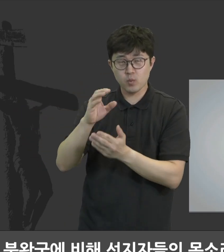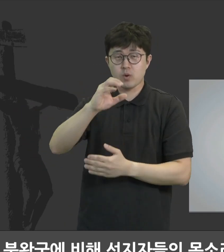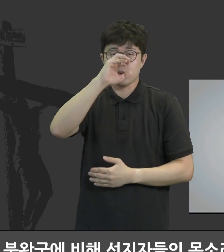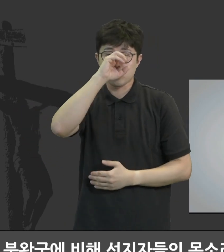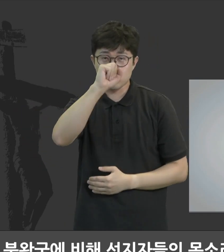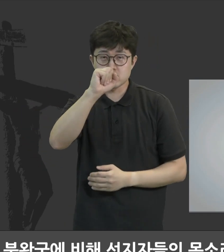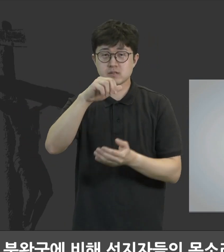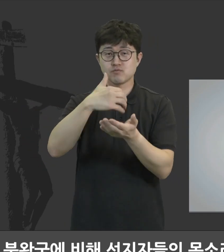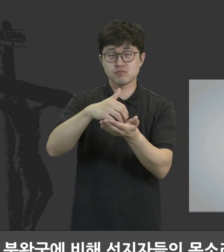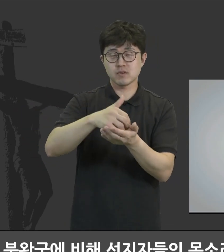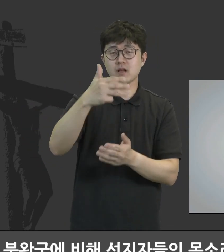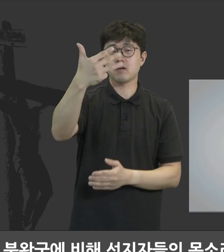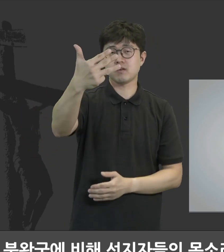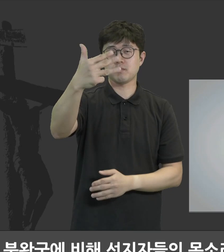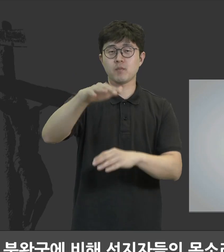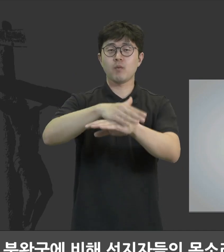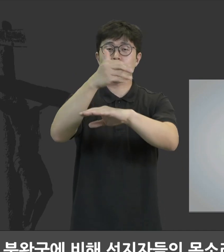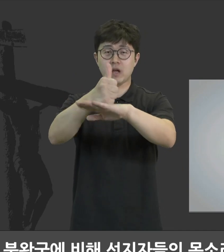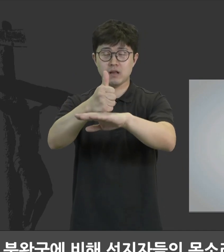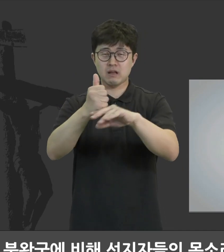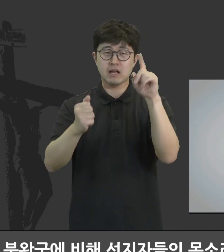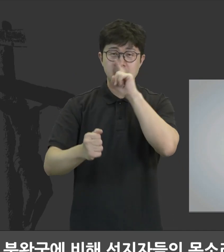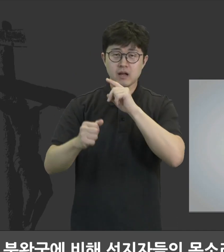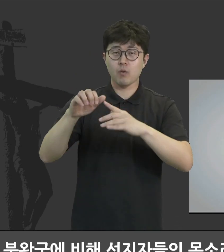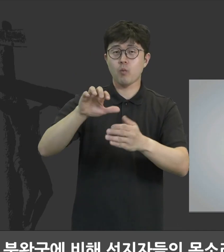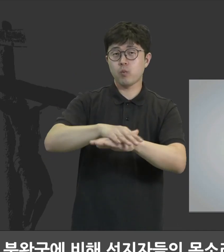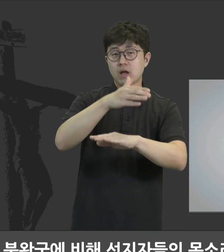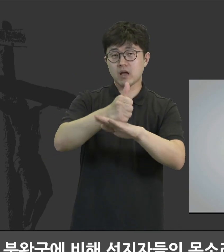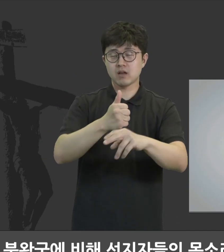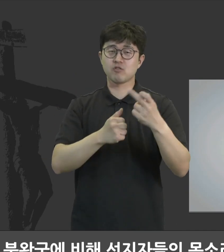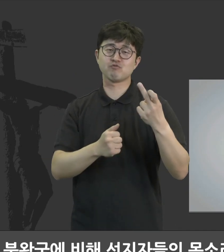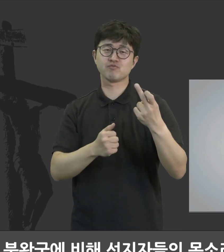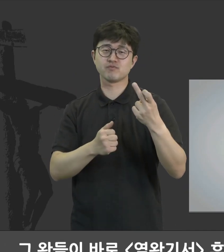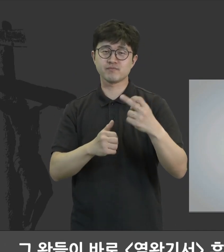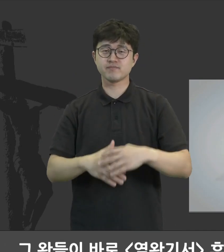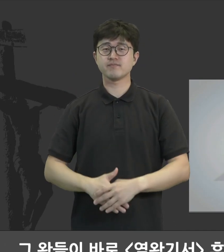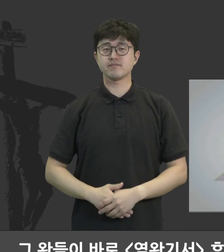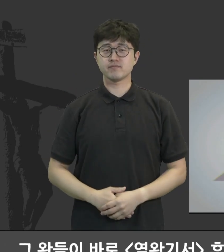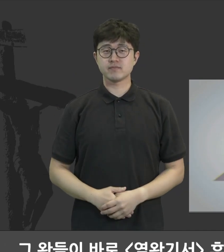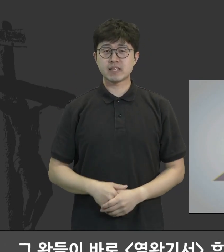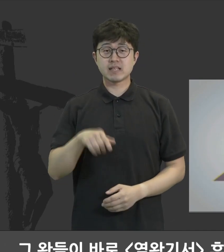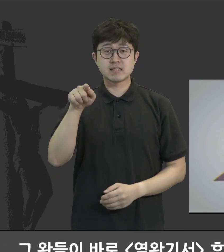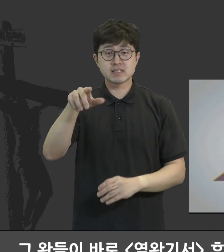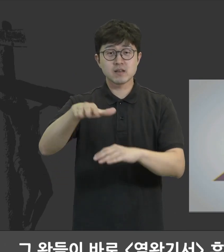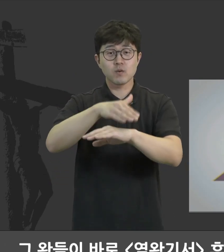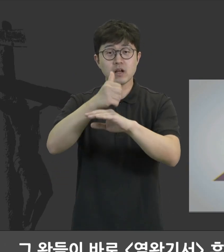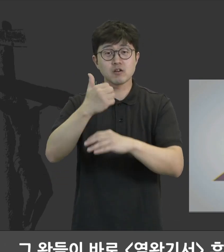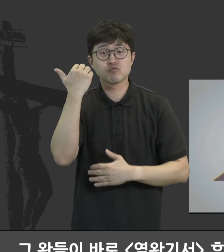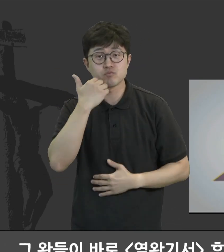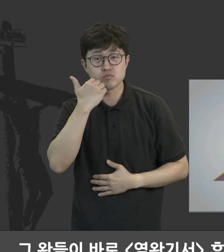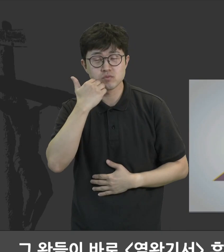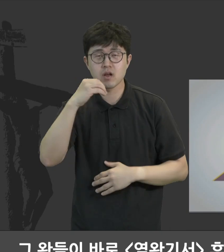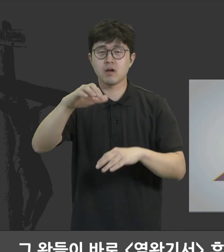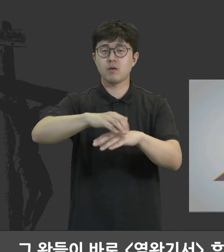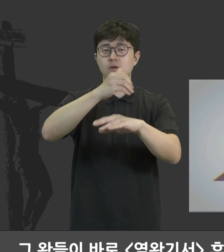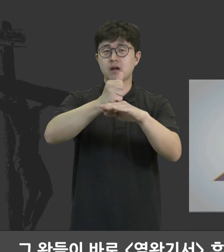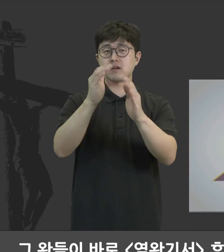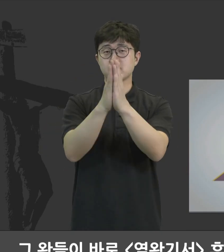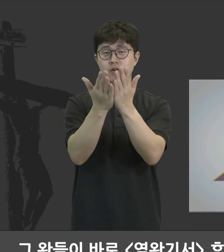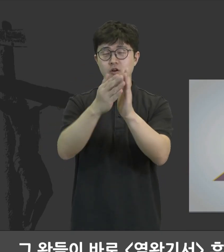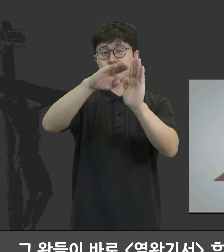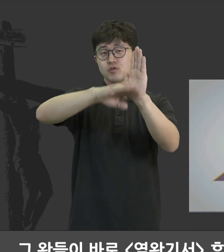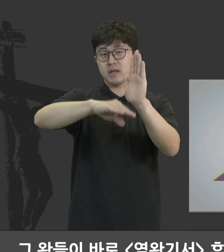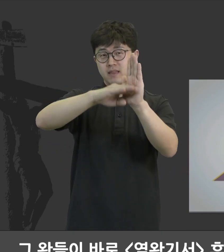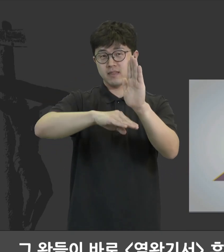수용했으며 선하고 훌륭한 왕들도 존재했기 때문입니다. 그 왕들이 바로 열왕기서 후반부에